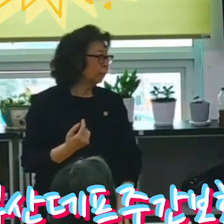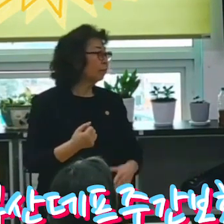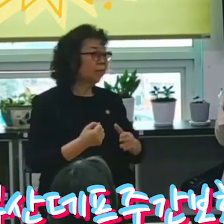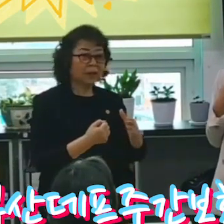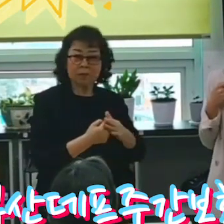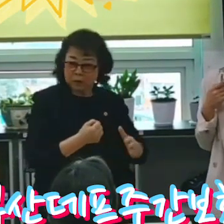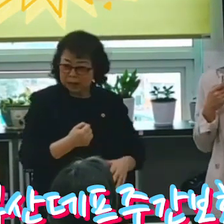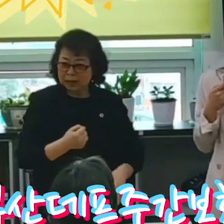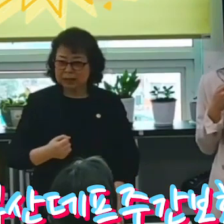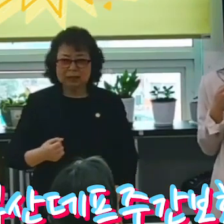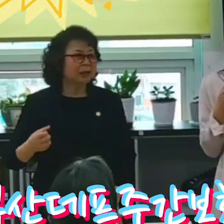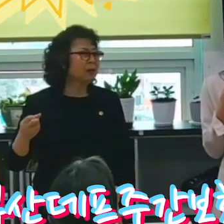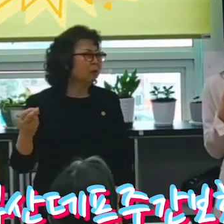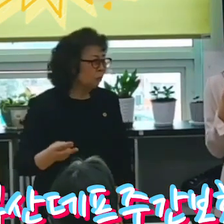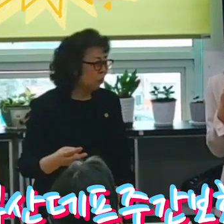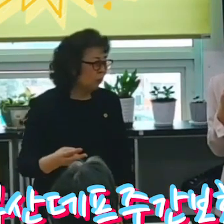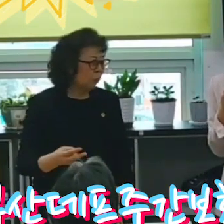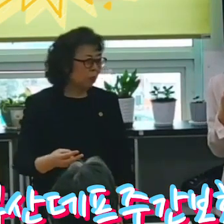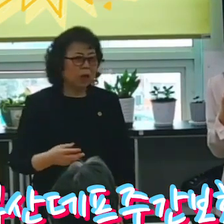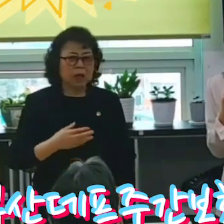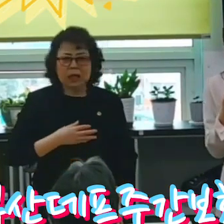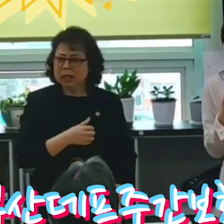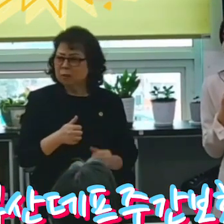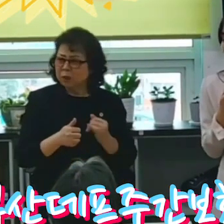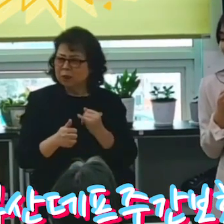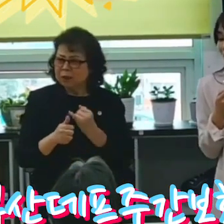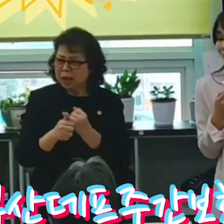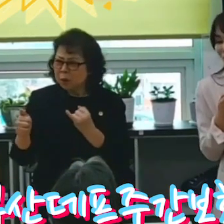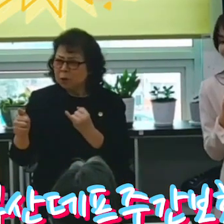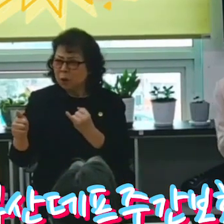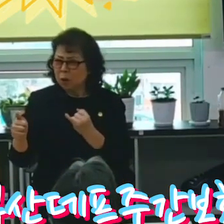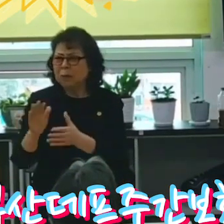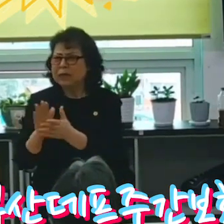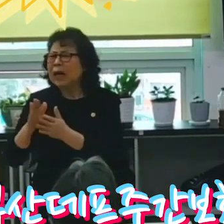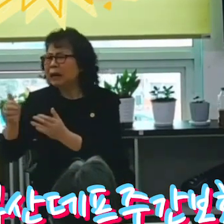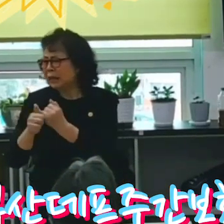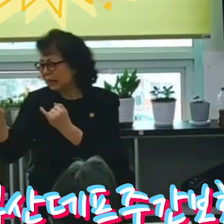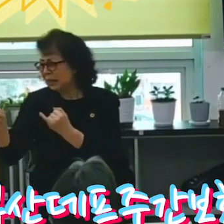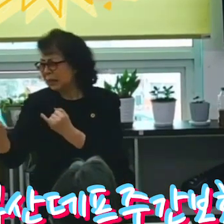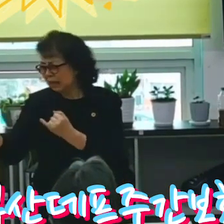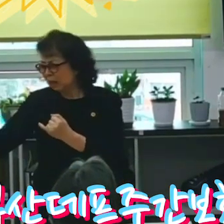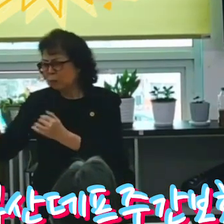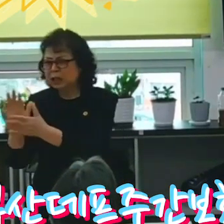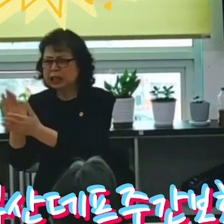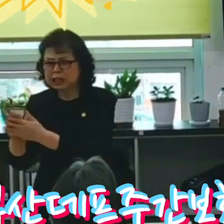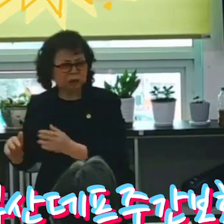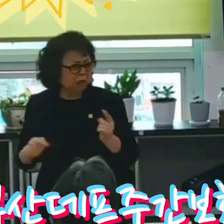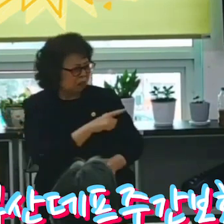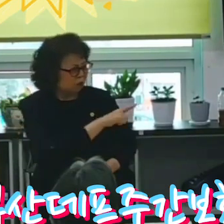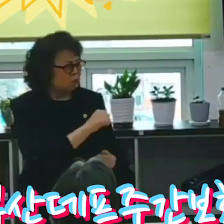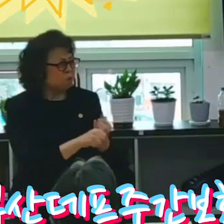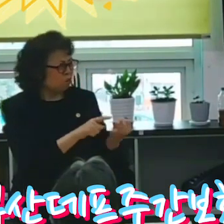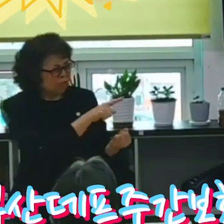쟤만 욕하는 게 아니에요. 또 저희 남편도 자기 친구한테 가서 또 얘기를 하겠죠. 저 욕을